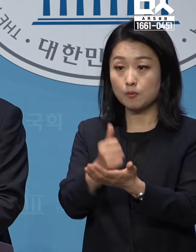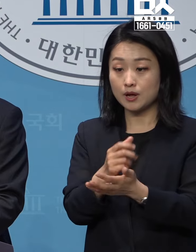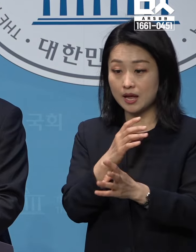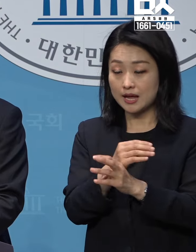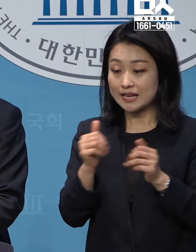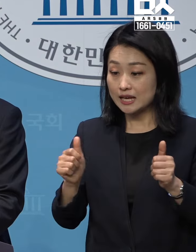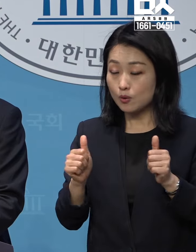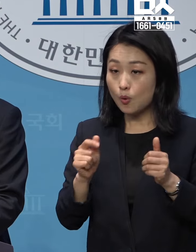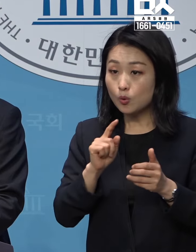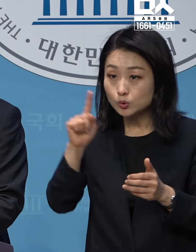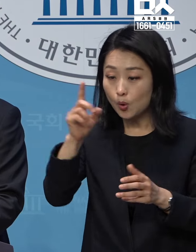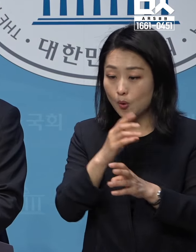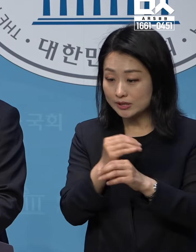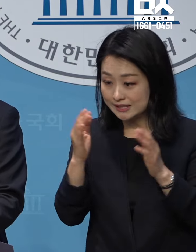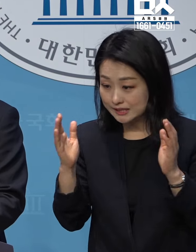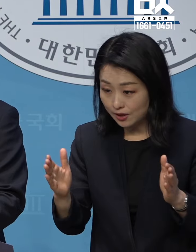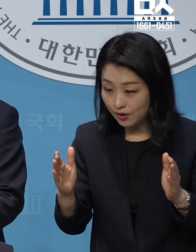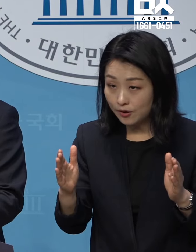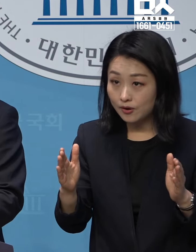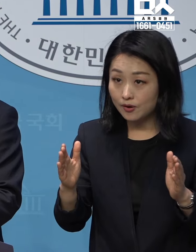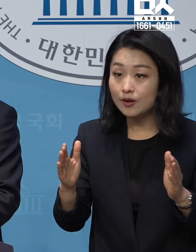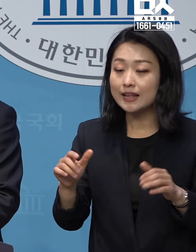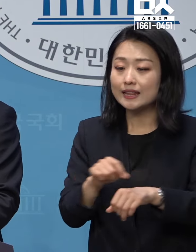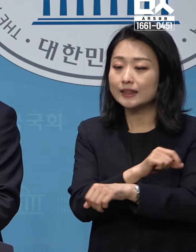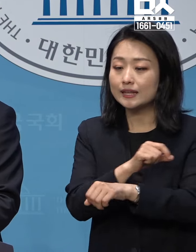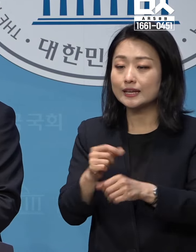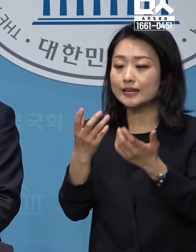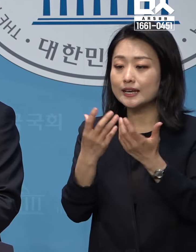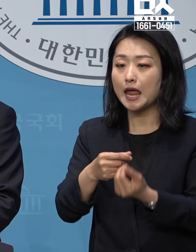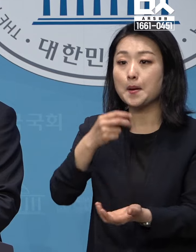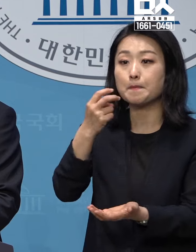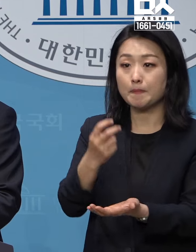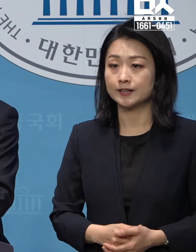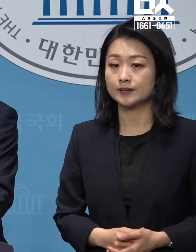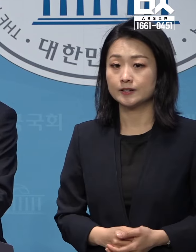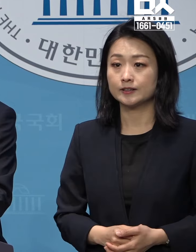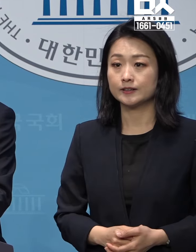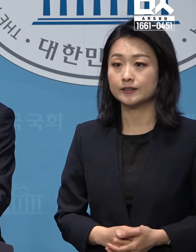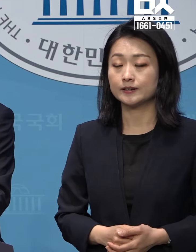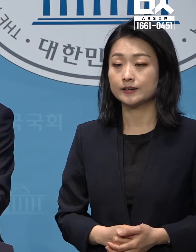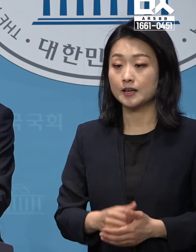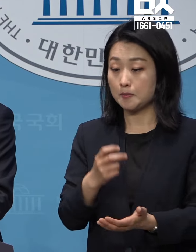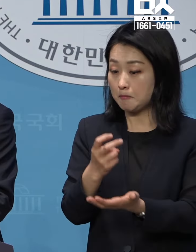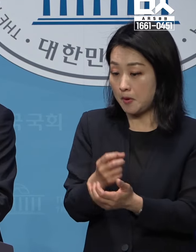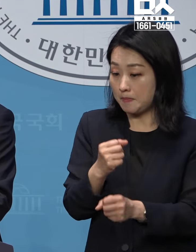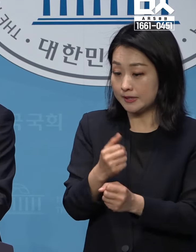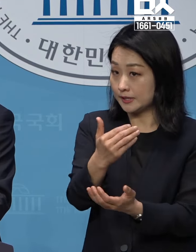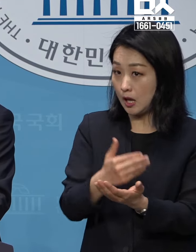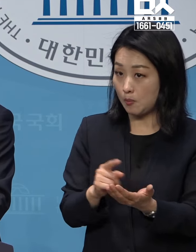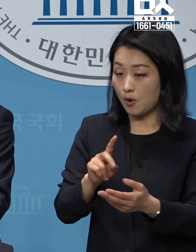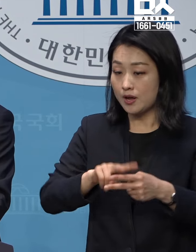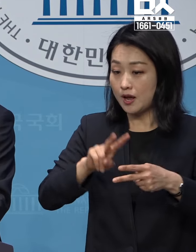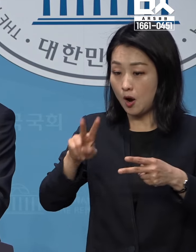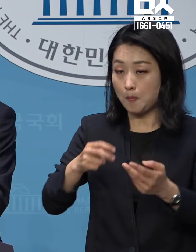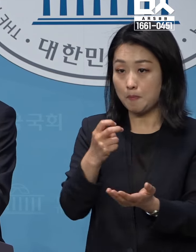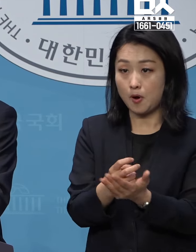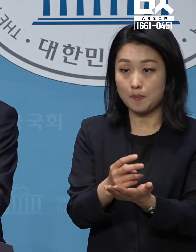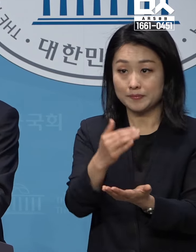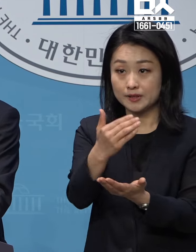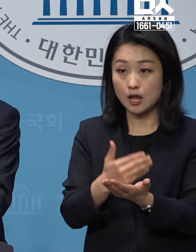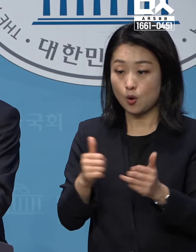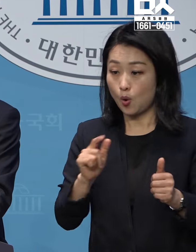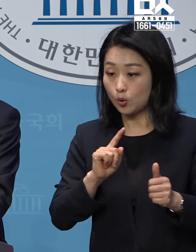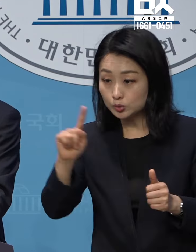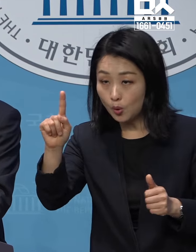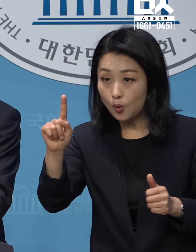공소시효 등에 관한 특례법 개정안 발의를 추진하려 합니다. 이번에 발의하려는 형법 개정안은